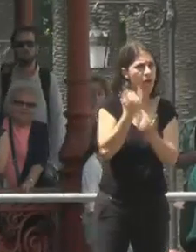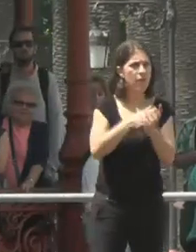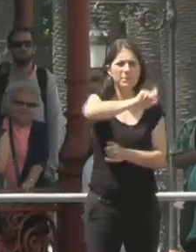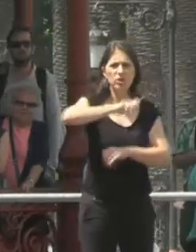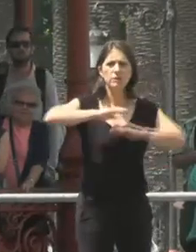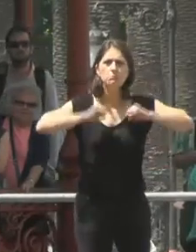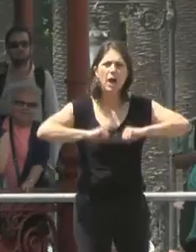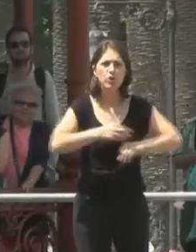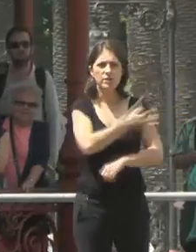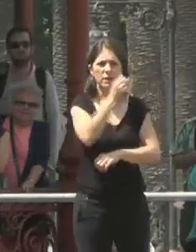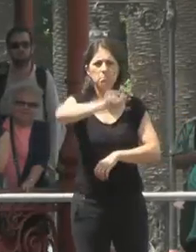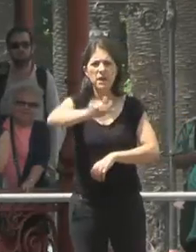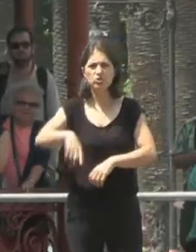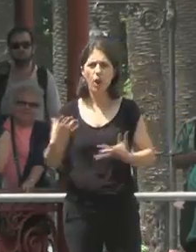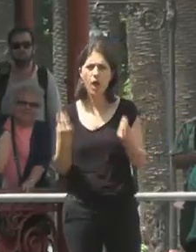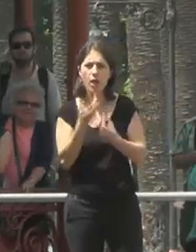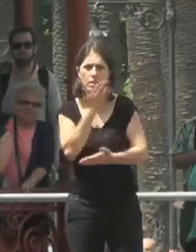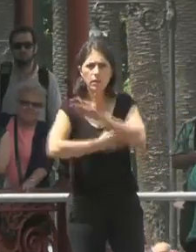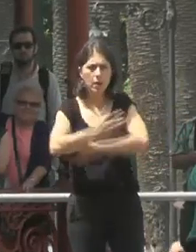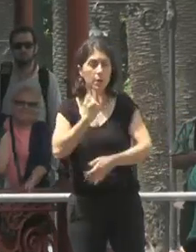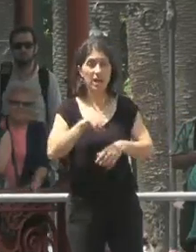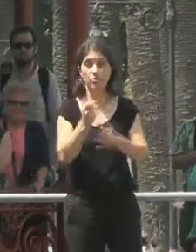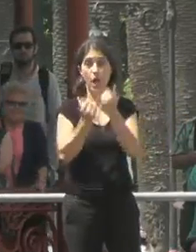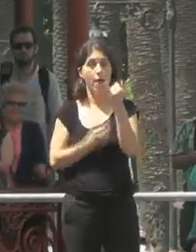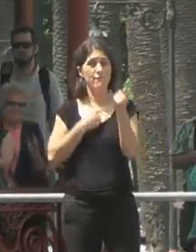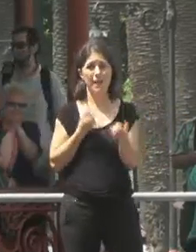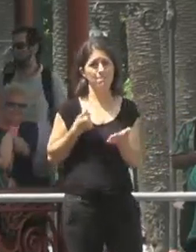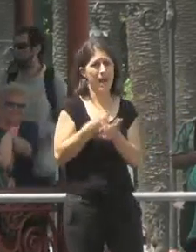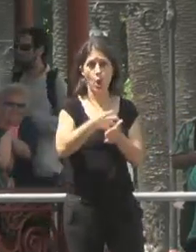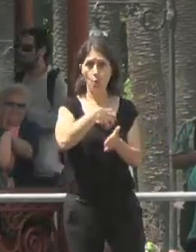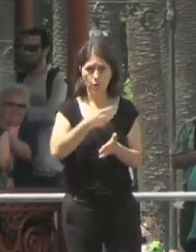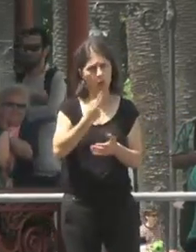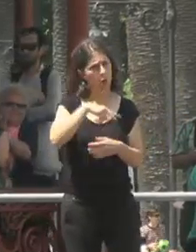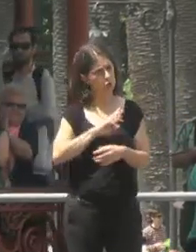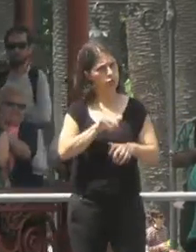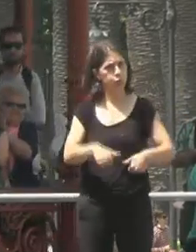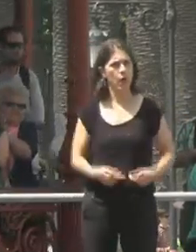personas con discapacidad que tenían que abandonar esos centros porque no podían hacer frente.